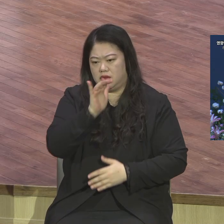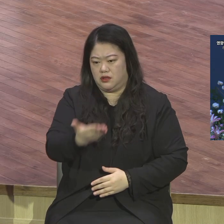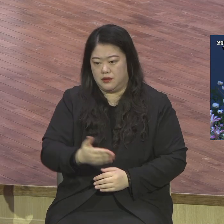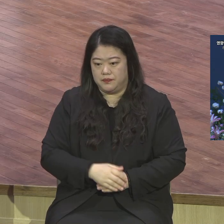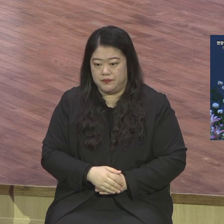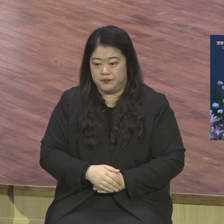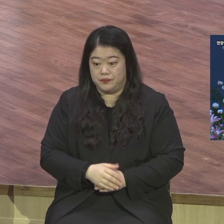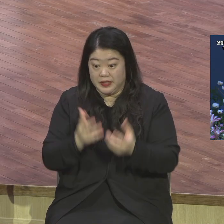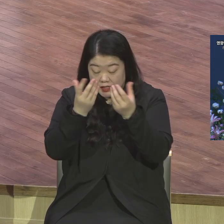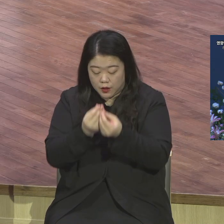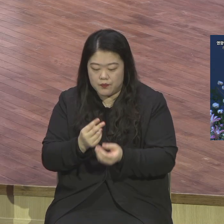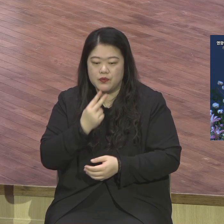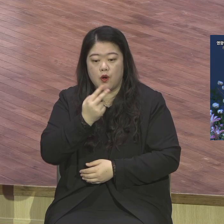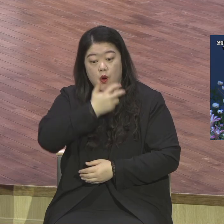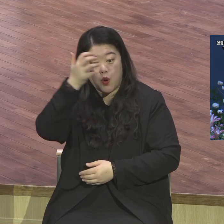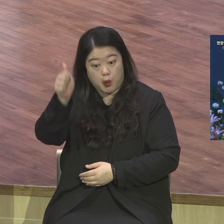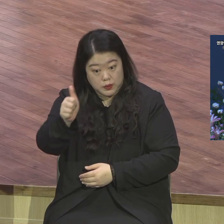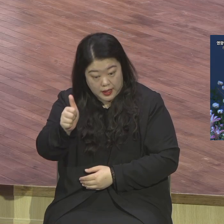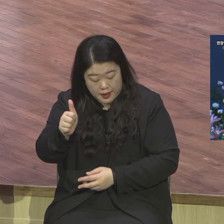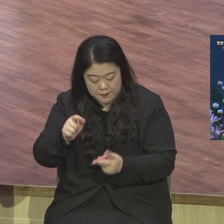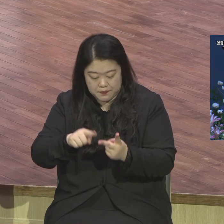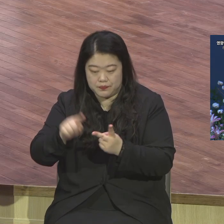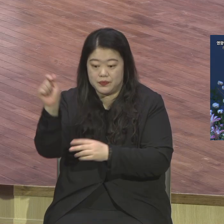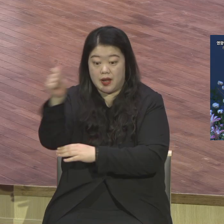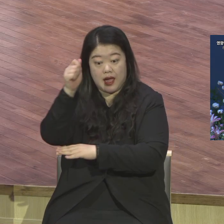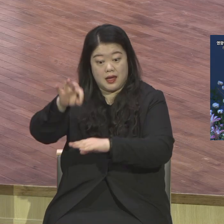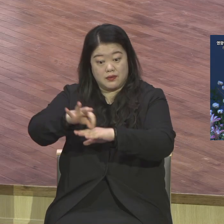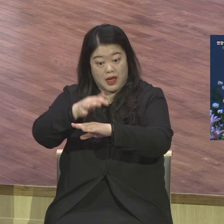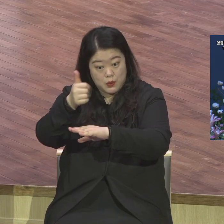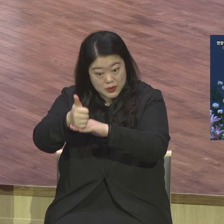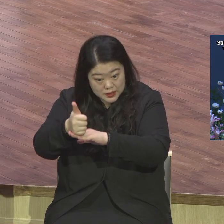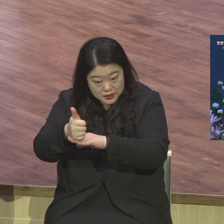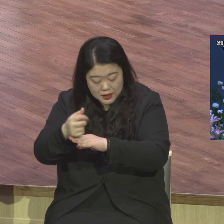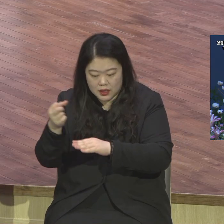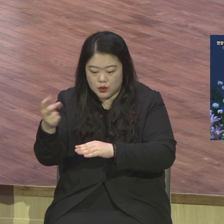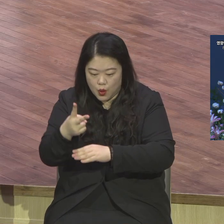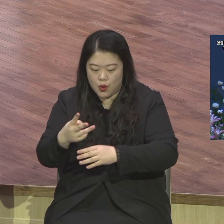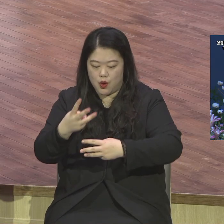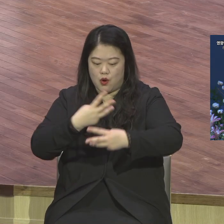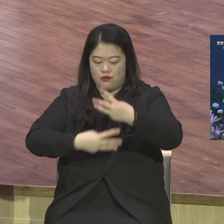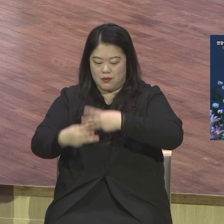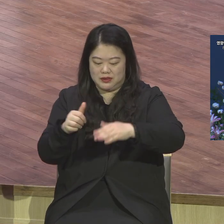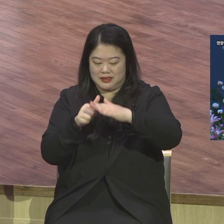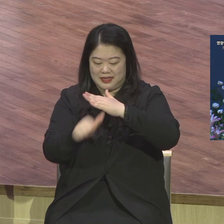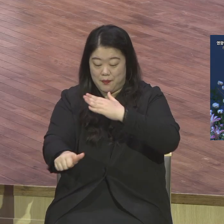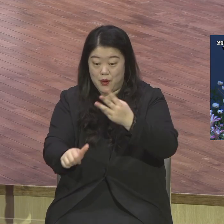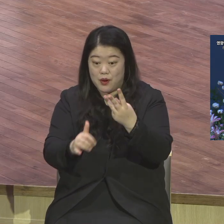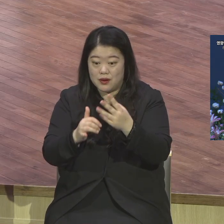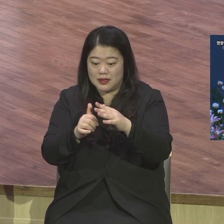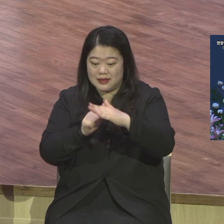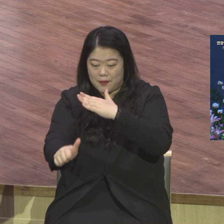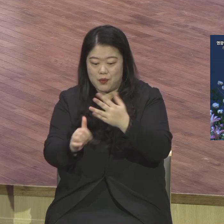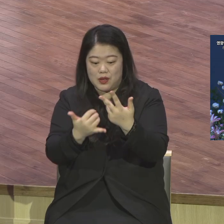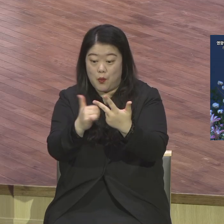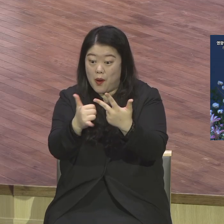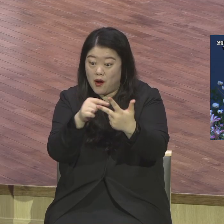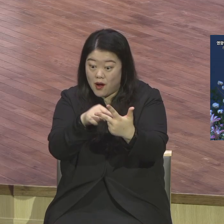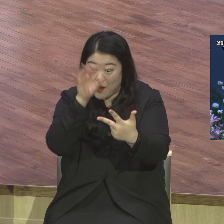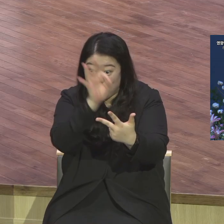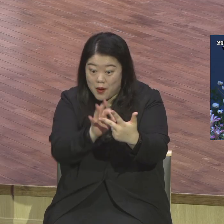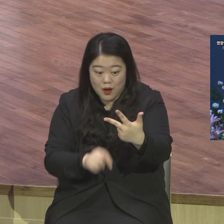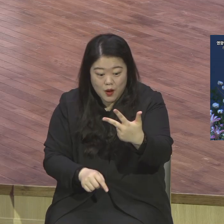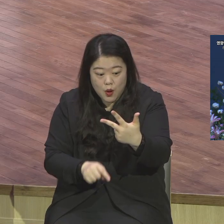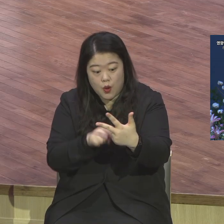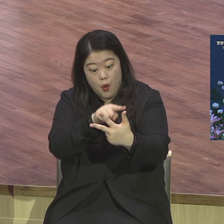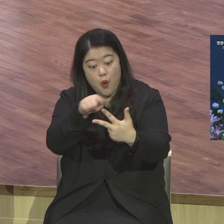요셉과 다윗을 비롯해서 성경에 나오는 렘넌트 인물들, 다니엘과 세 친구, 이 사람들이